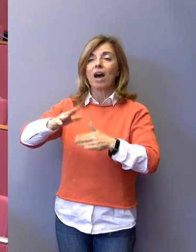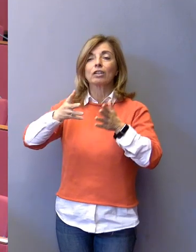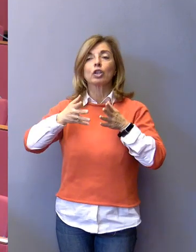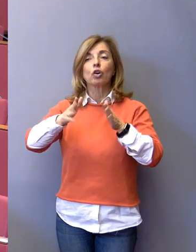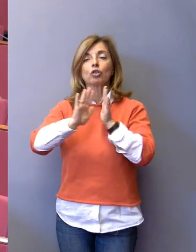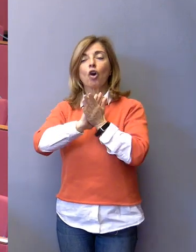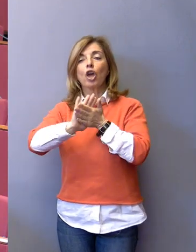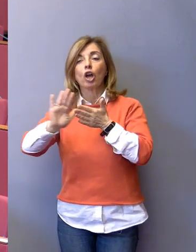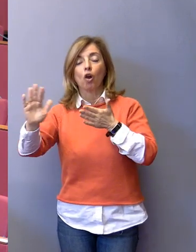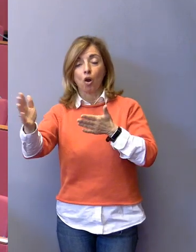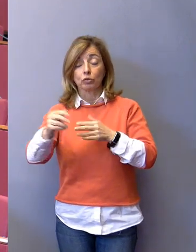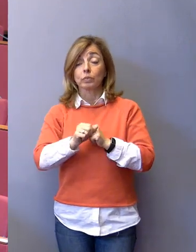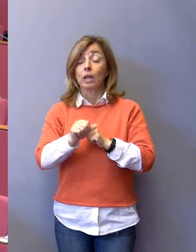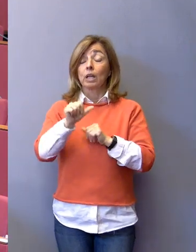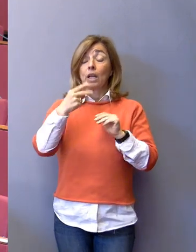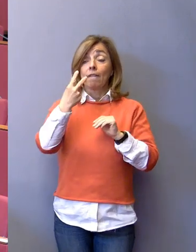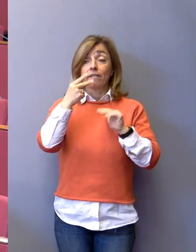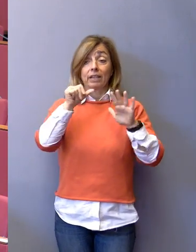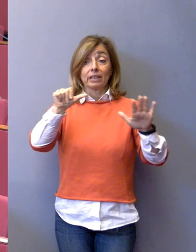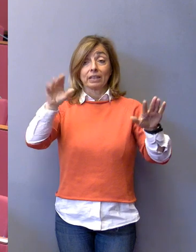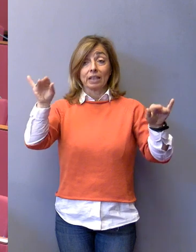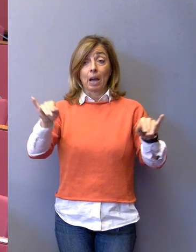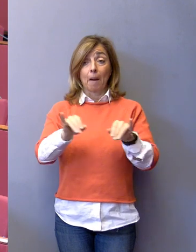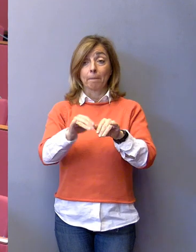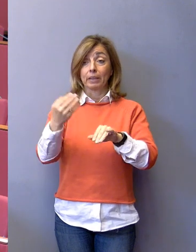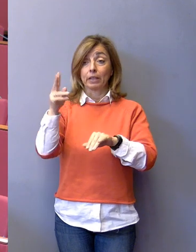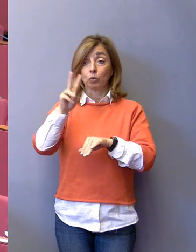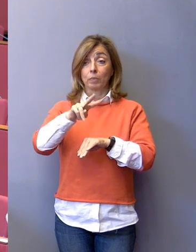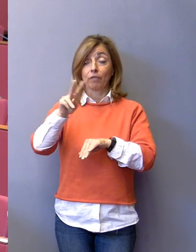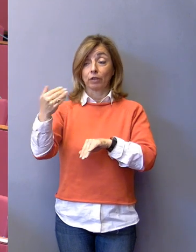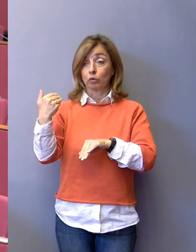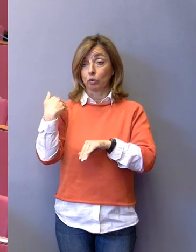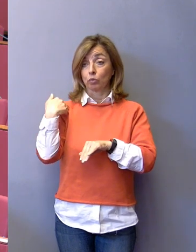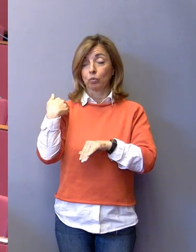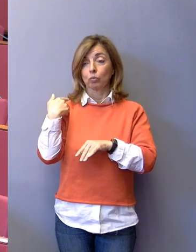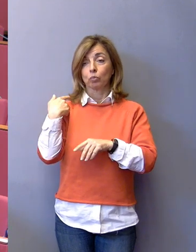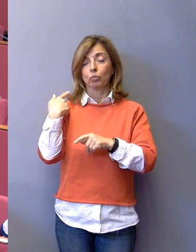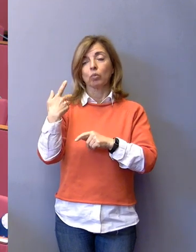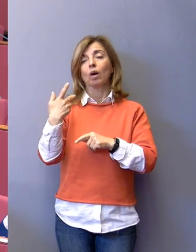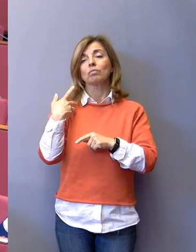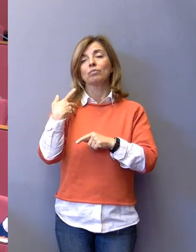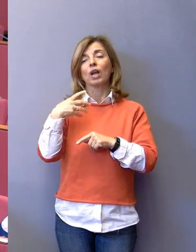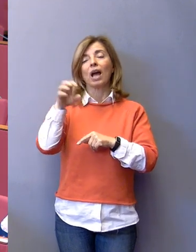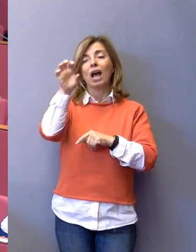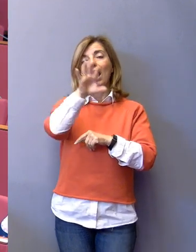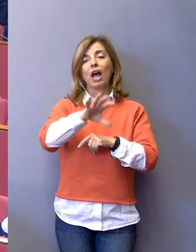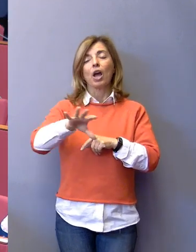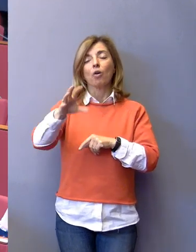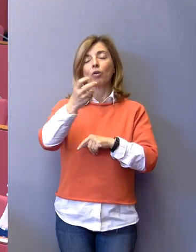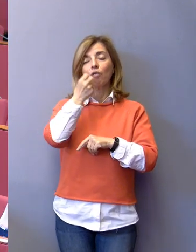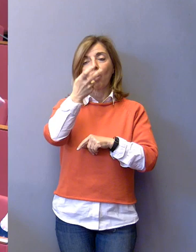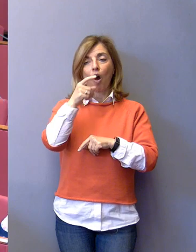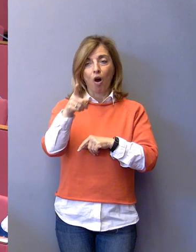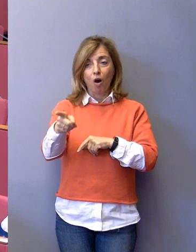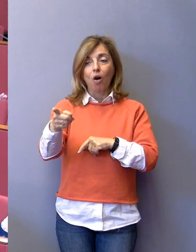2022 durante la presentazione dell'euroflora sindaco Bucci ha presentato una cosiddetta Green strategy